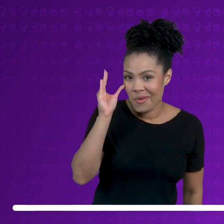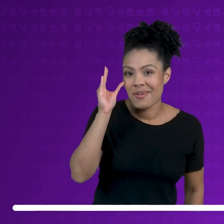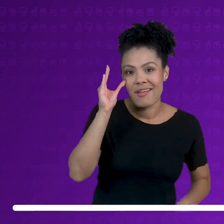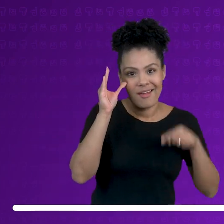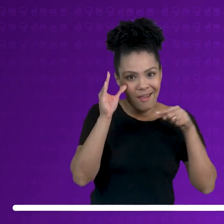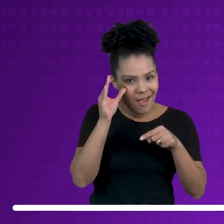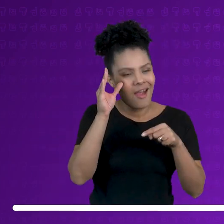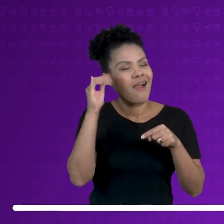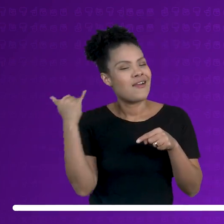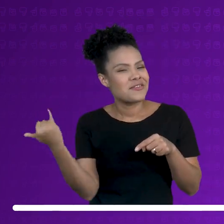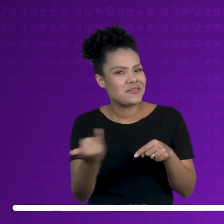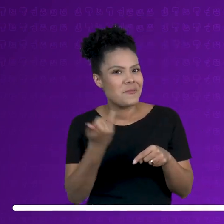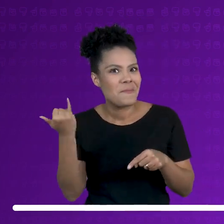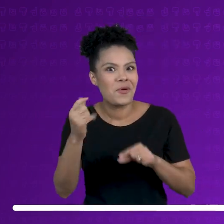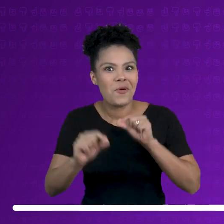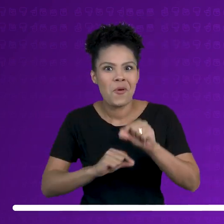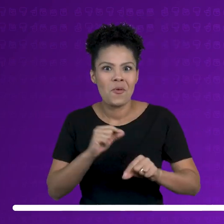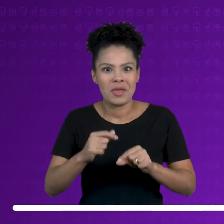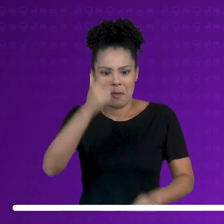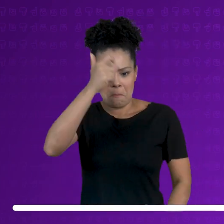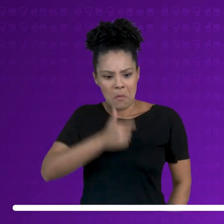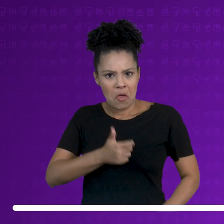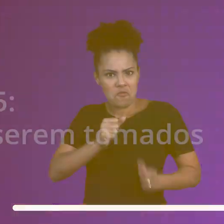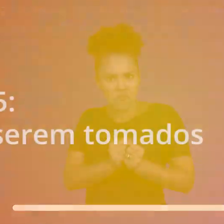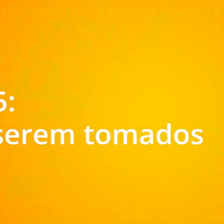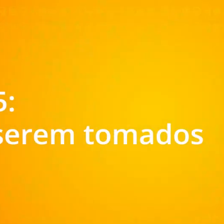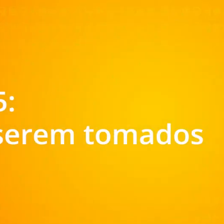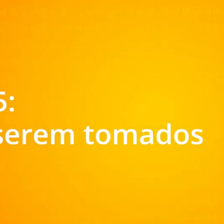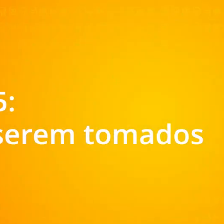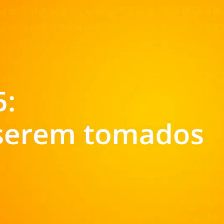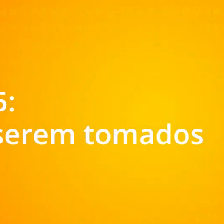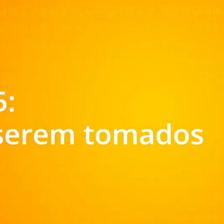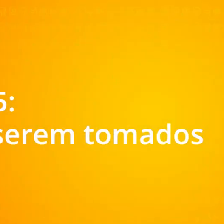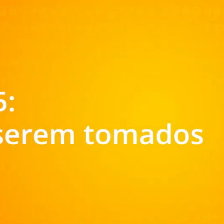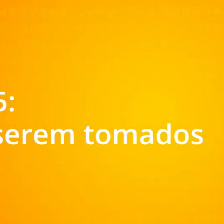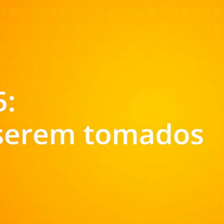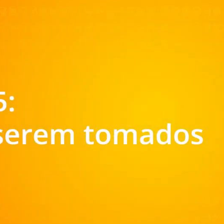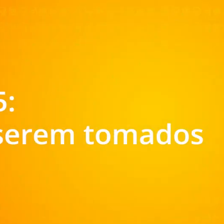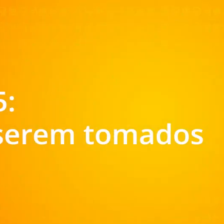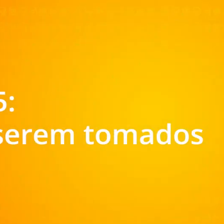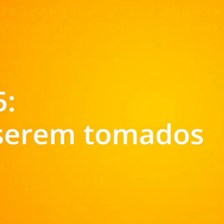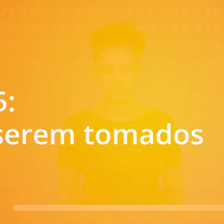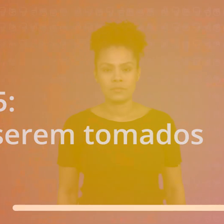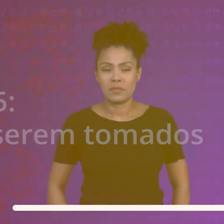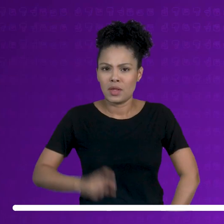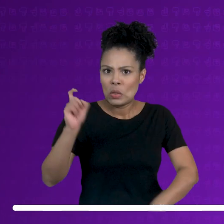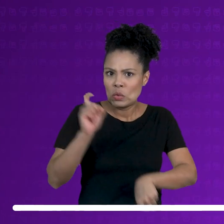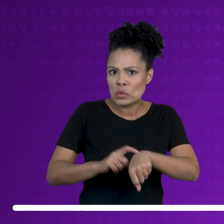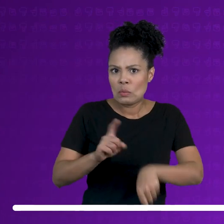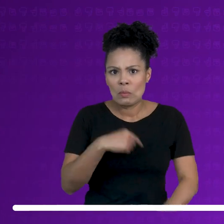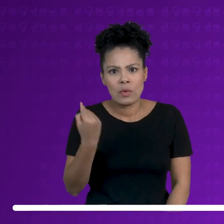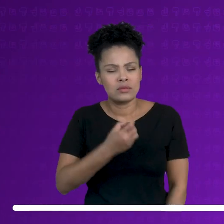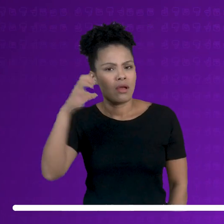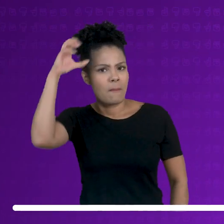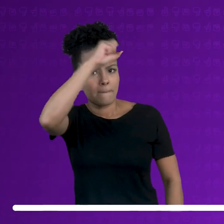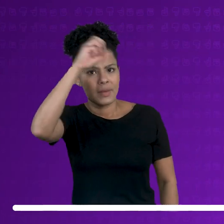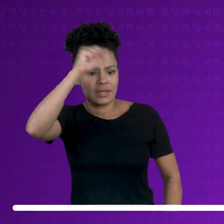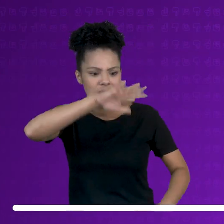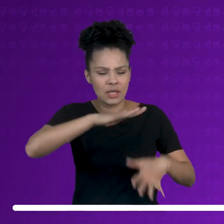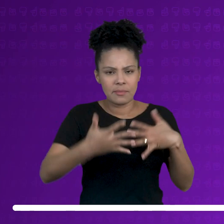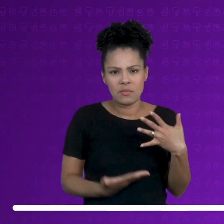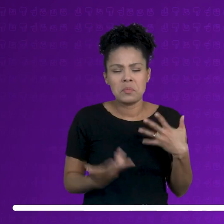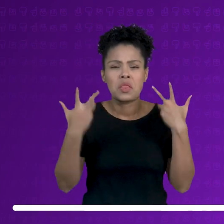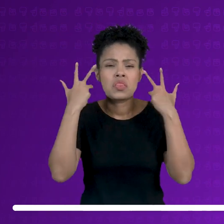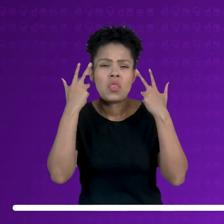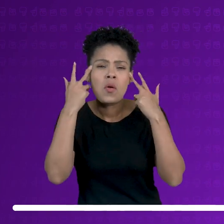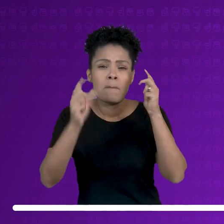fazer uma diferença enorme para quem busca a fluência. Alguns cuidados a serem tomados. Quando estamos aprendendo a Libras, é